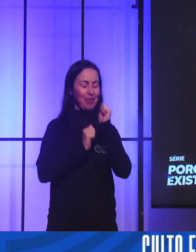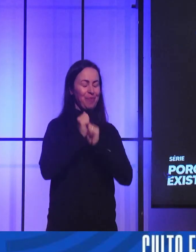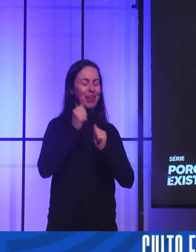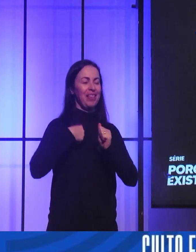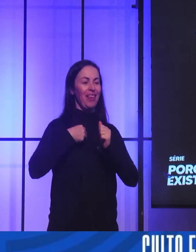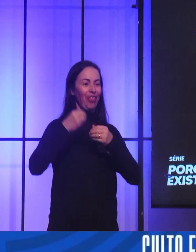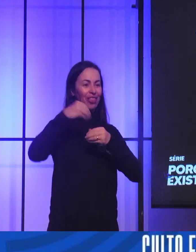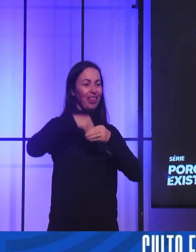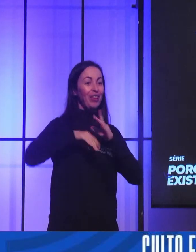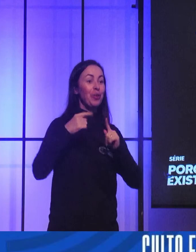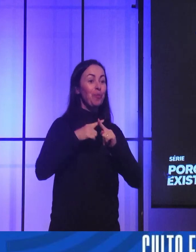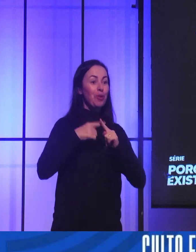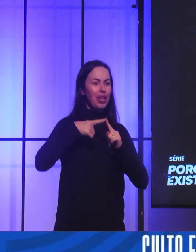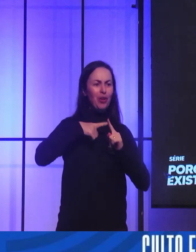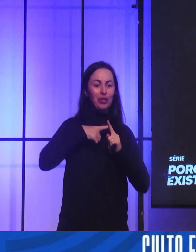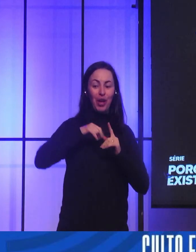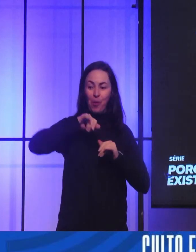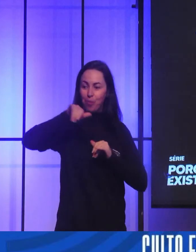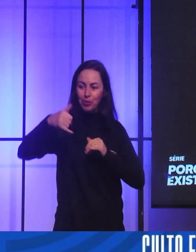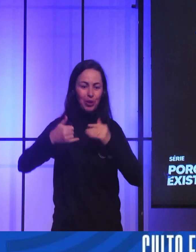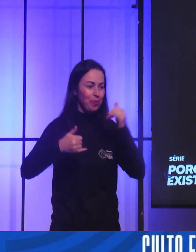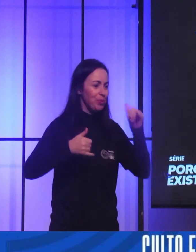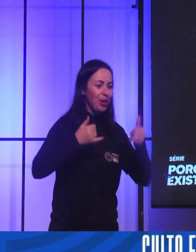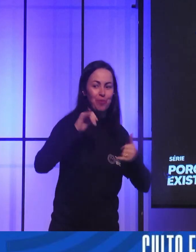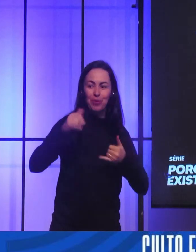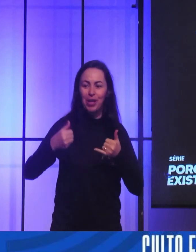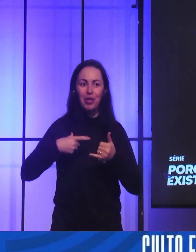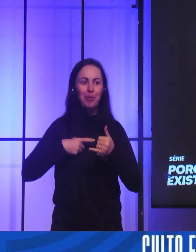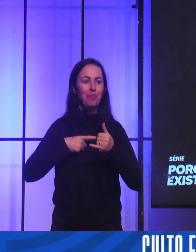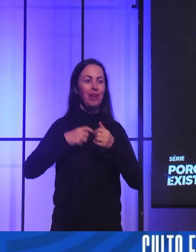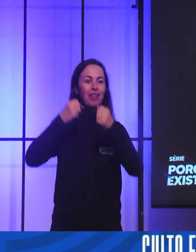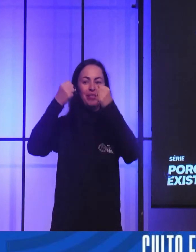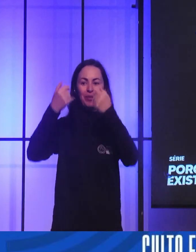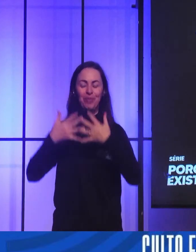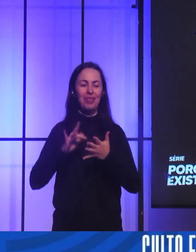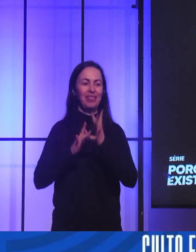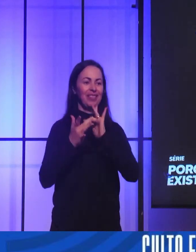você vai ter N oportunidades de levar pessoas para o céu.